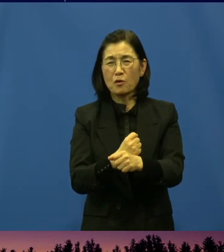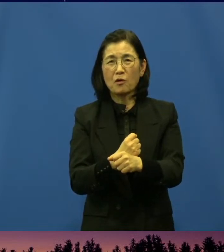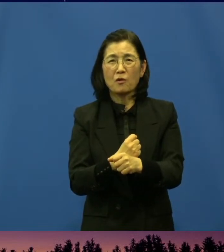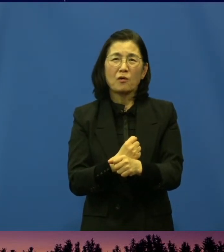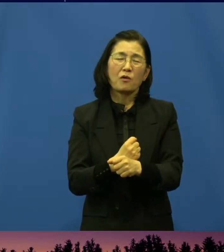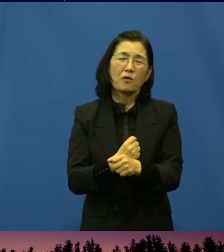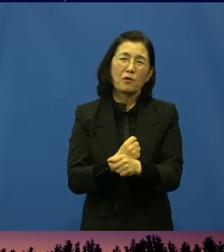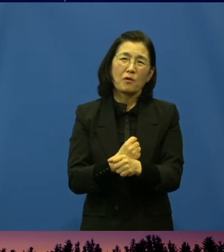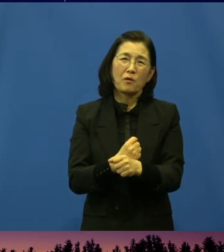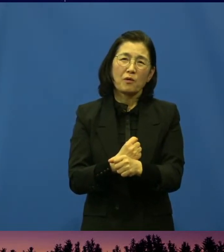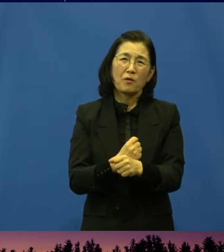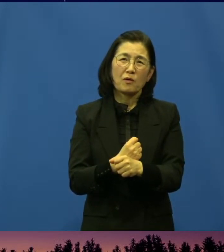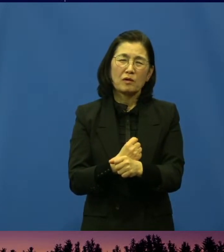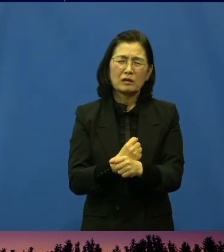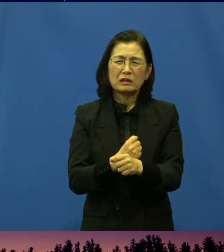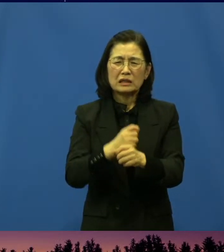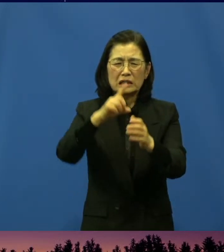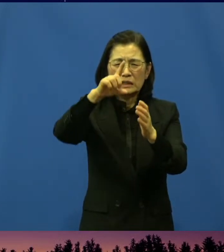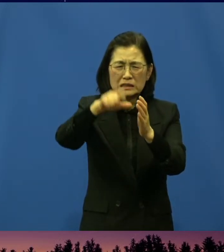끼어들고